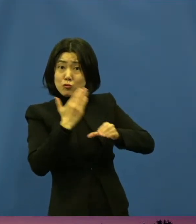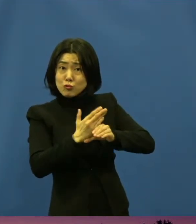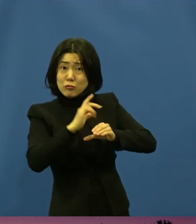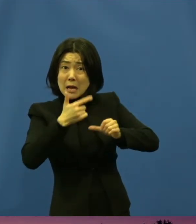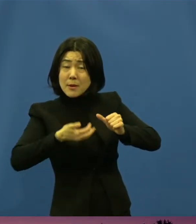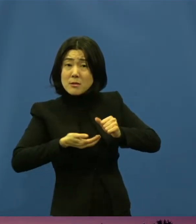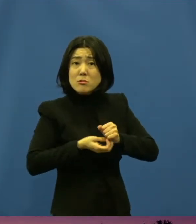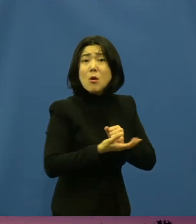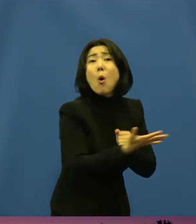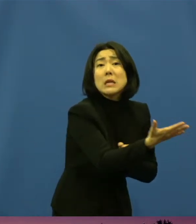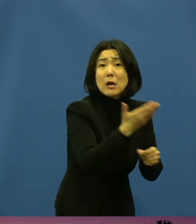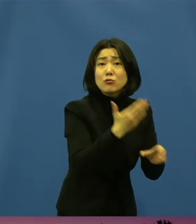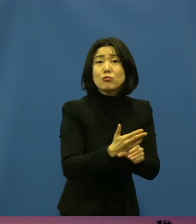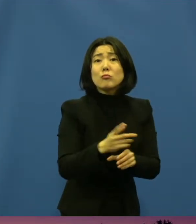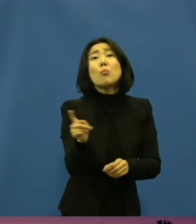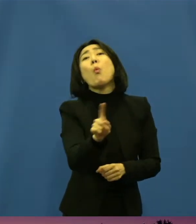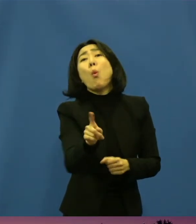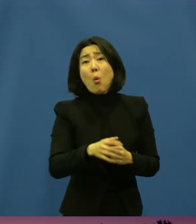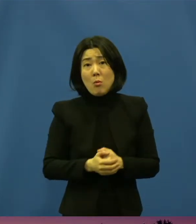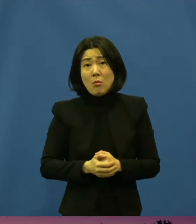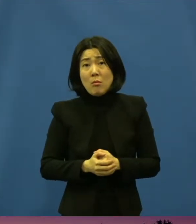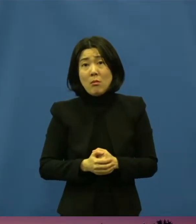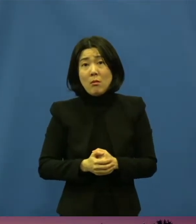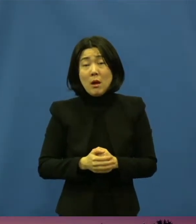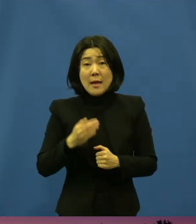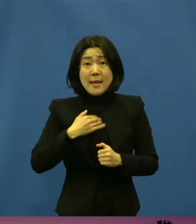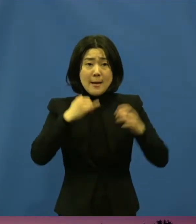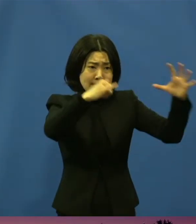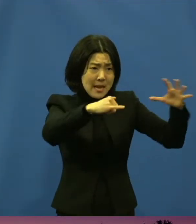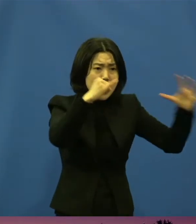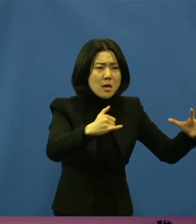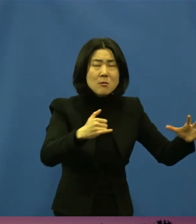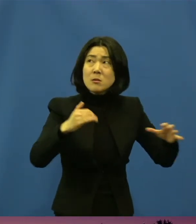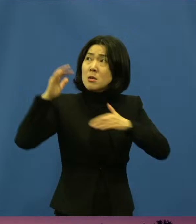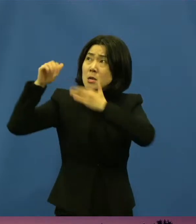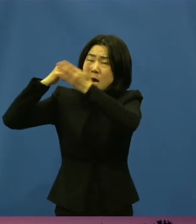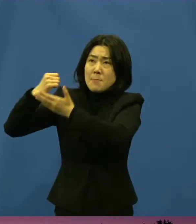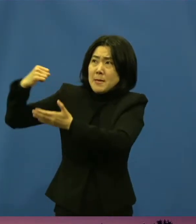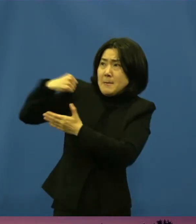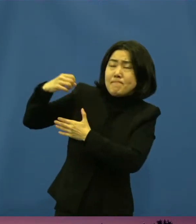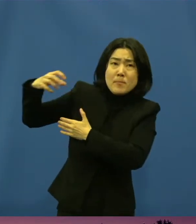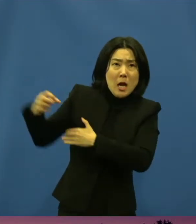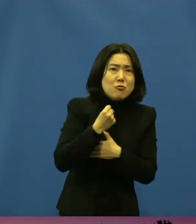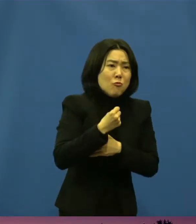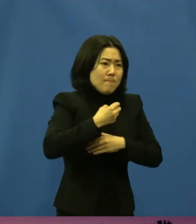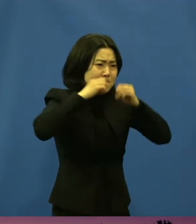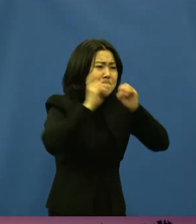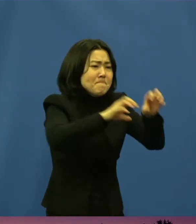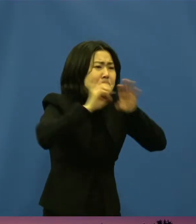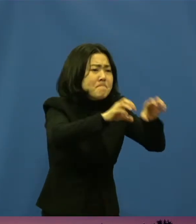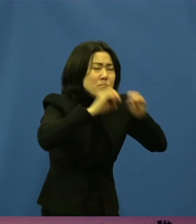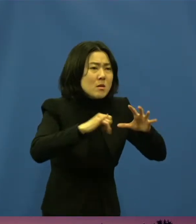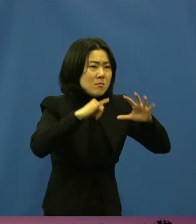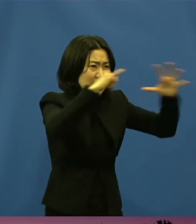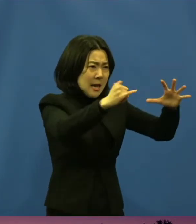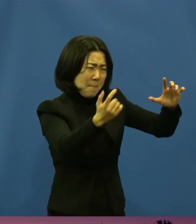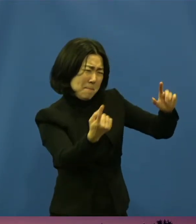어때요, 여러분? 내가 세상에 영향을 좀 더 많이 주는 것 같습니까? 아니면 세상이 나에게 영향을